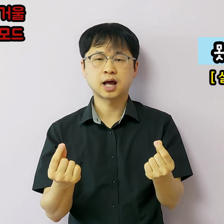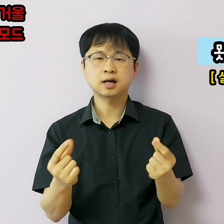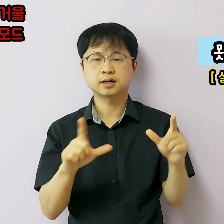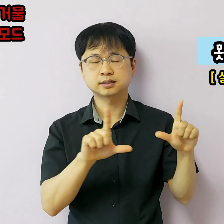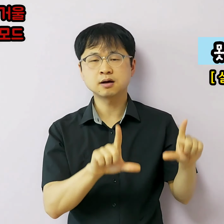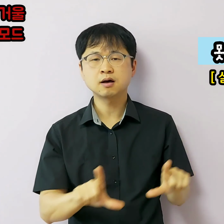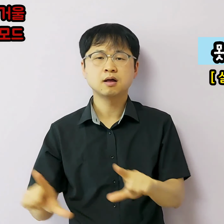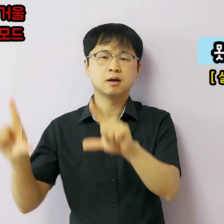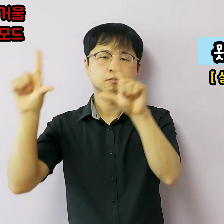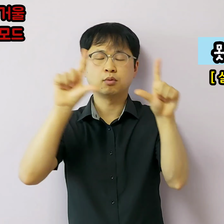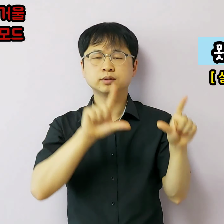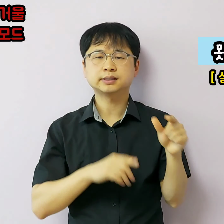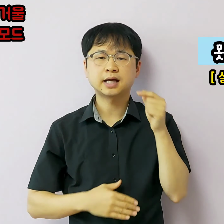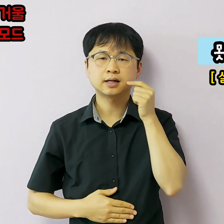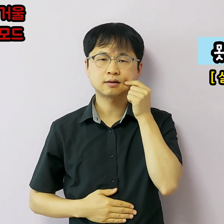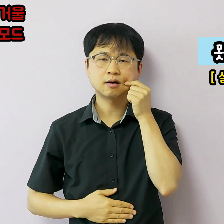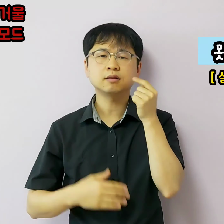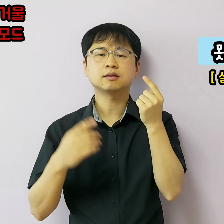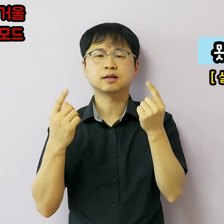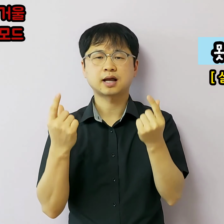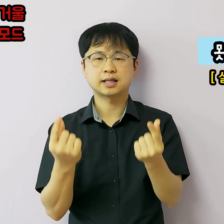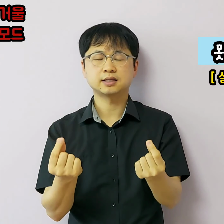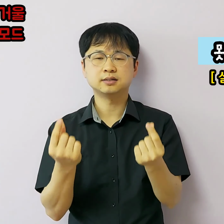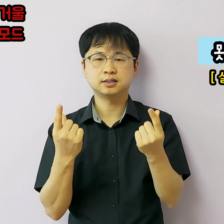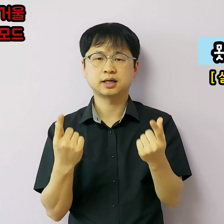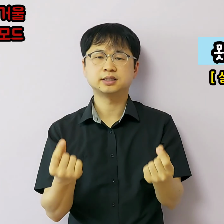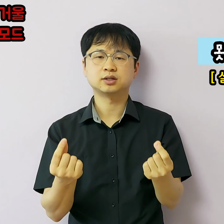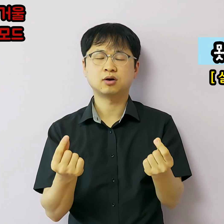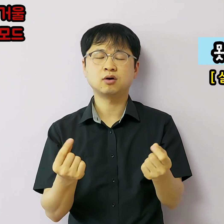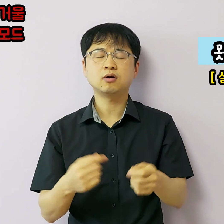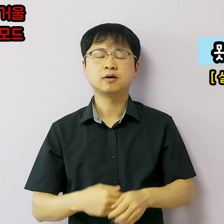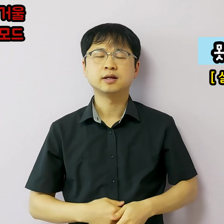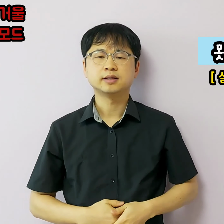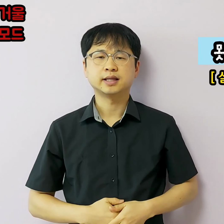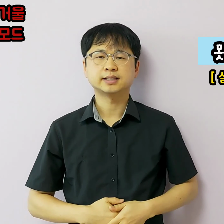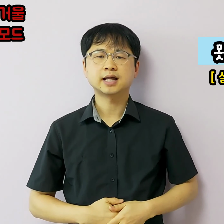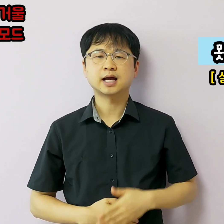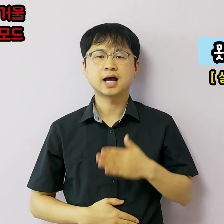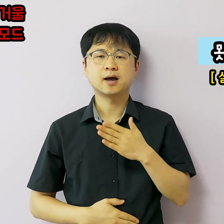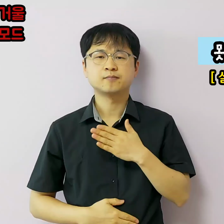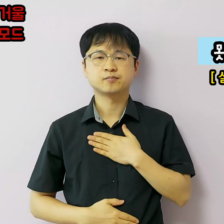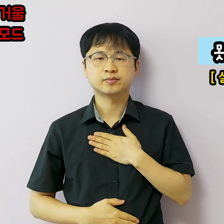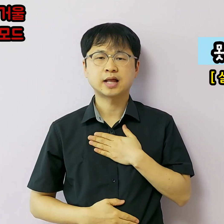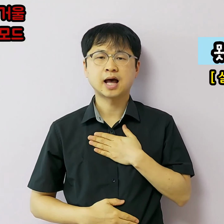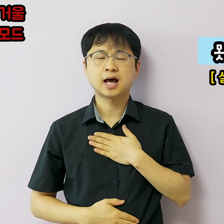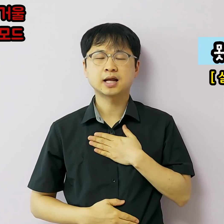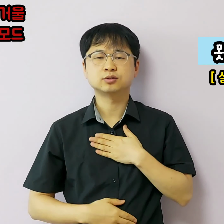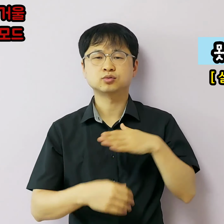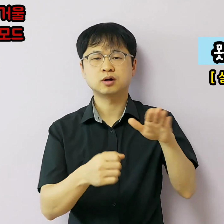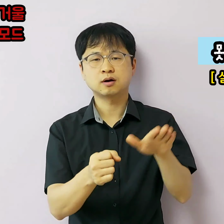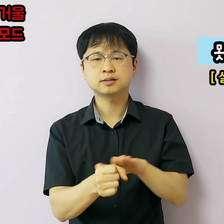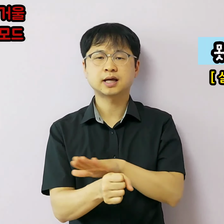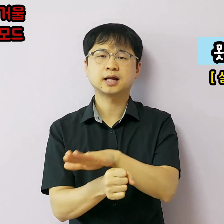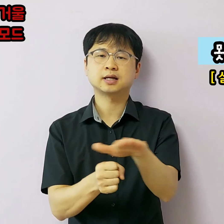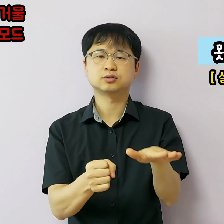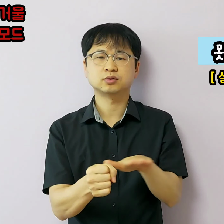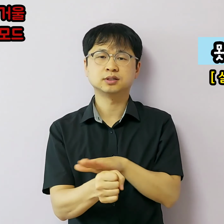수어입니다. 그래서 못 살 것 같은이 되겠죠. 내 사랑아, 나라는 수어, 사랑이라는